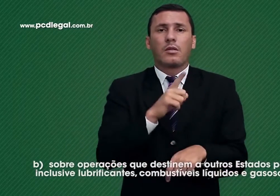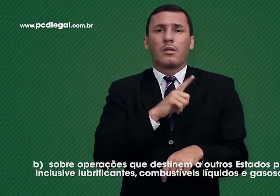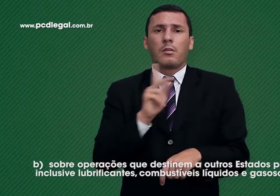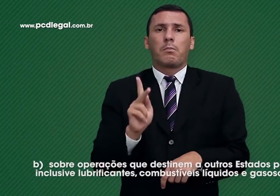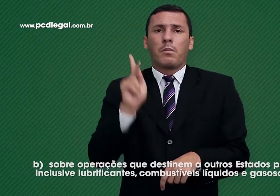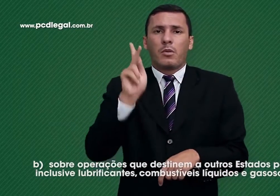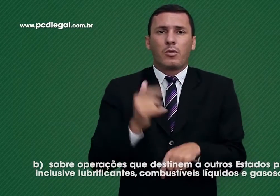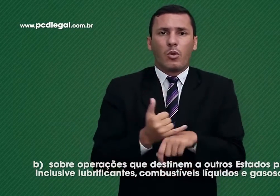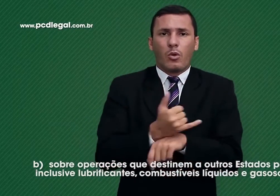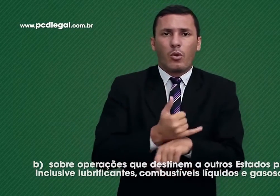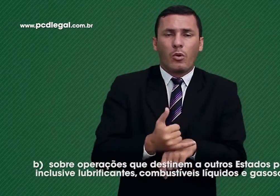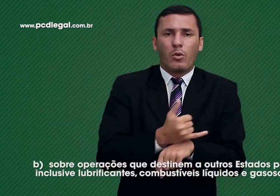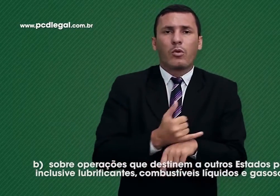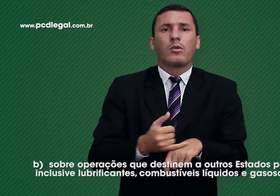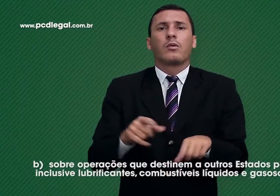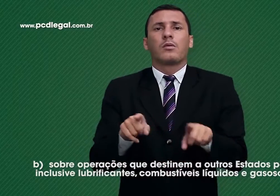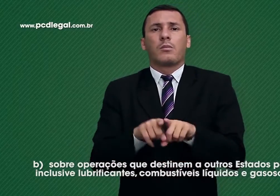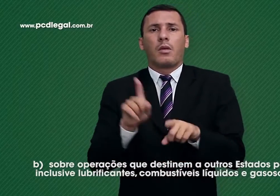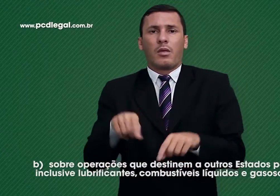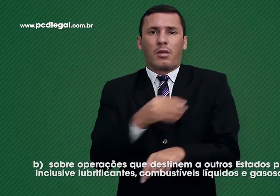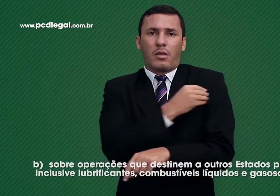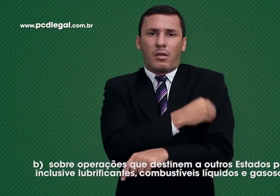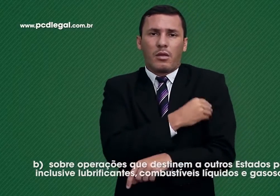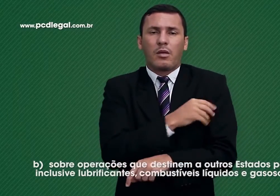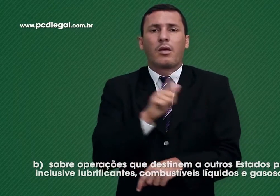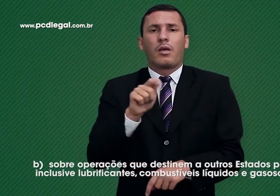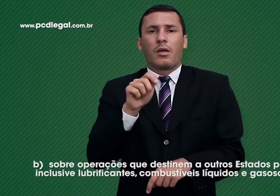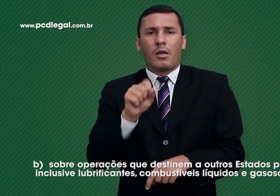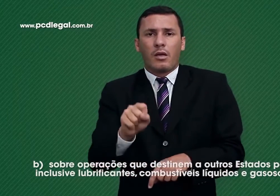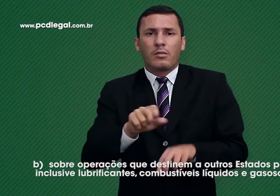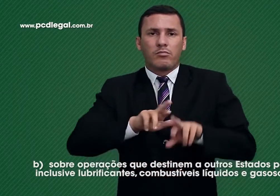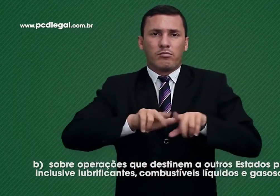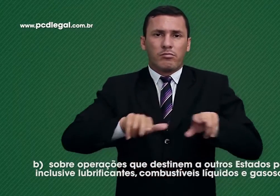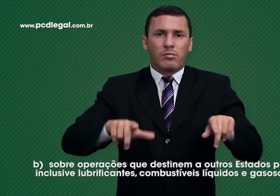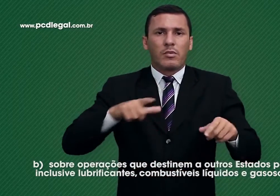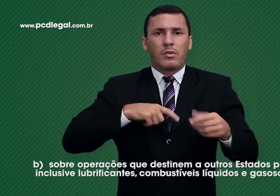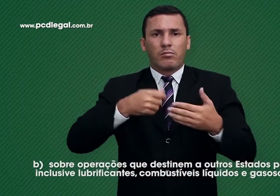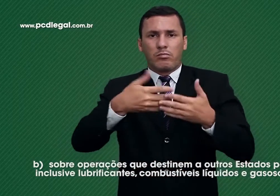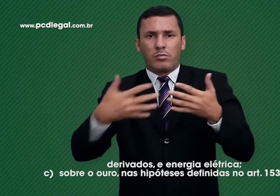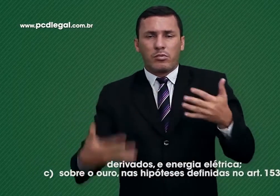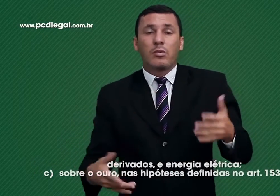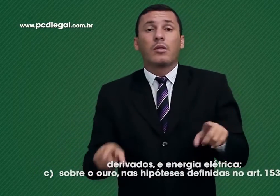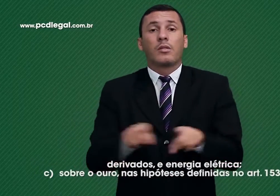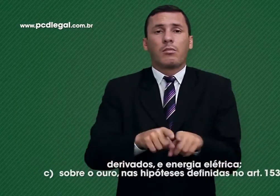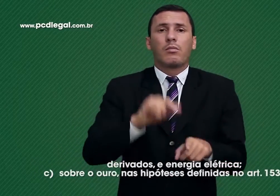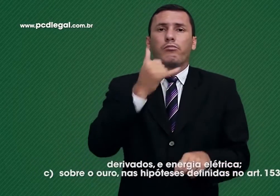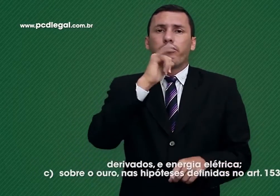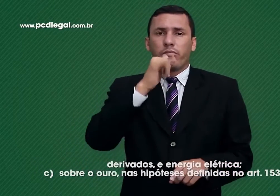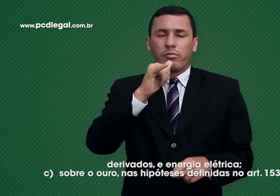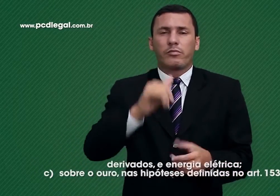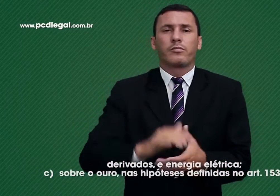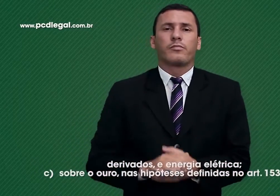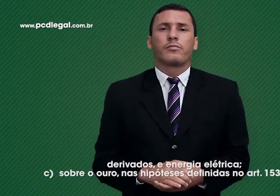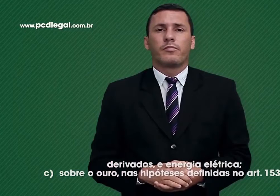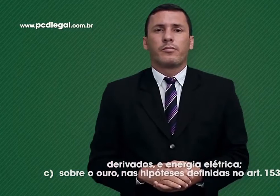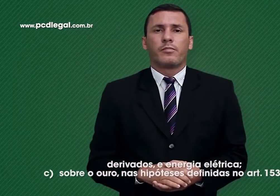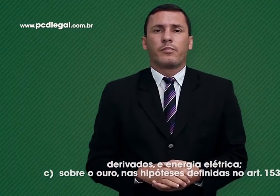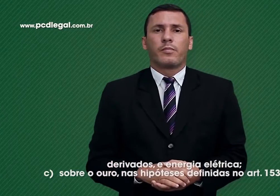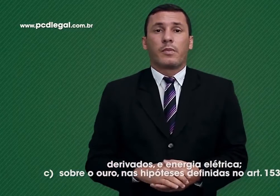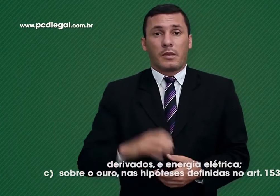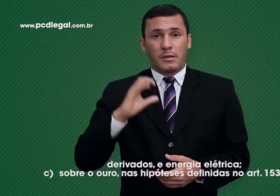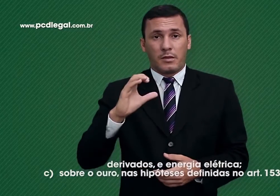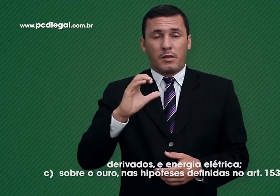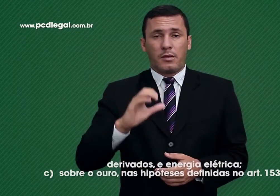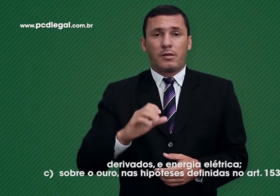estados petróleo, inclusive lubrificantes, combustíveis líquidos e gasosos, dele derivados e energia